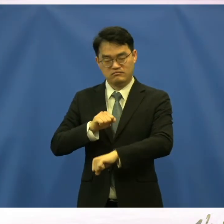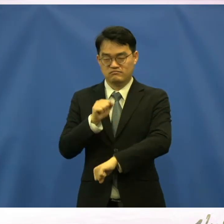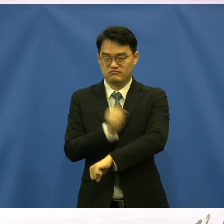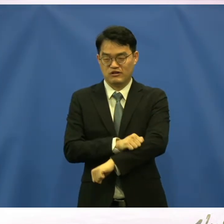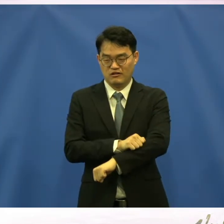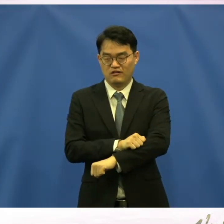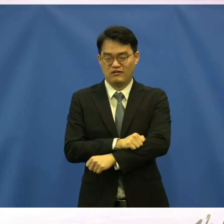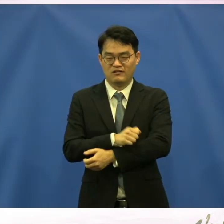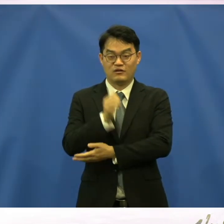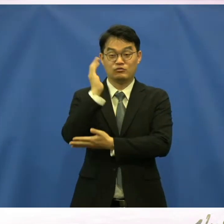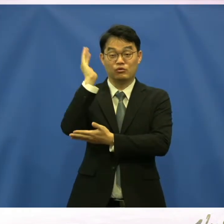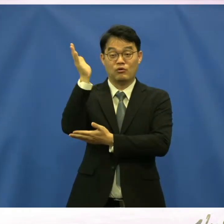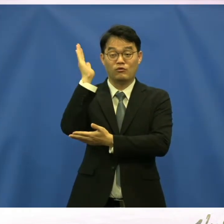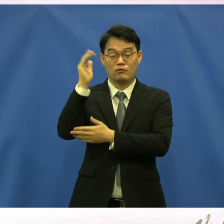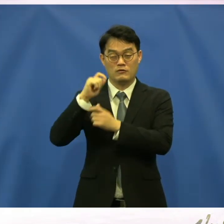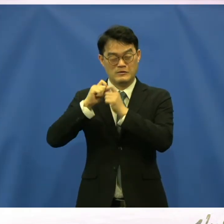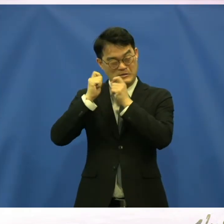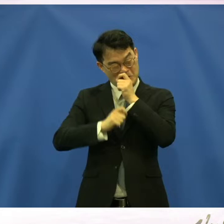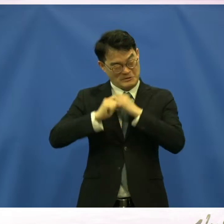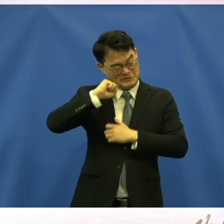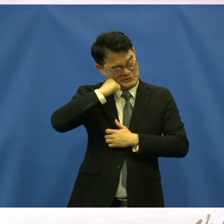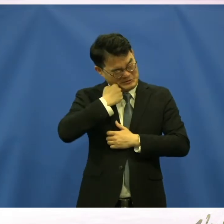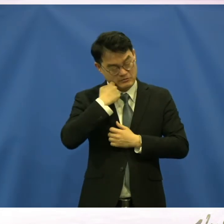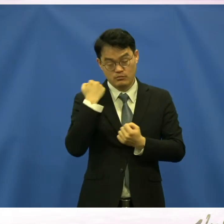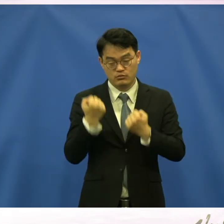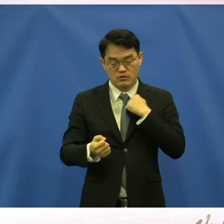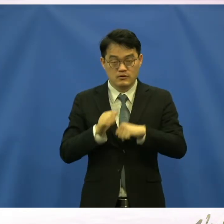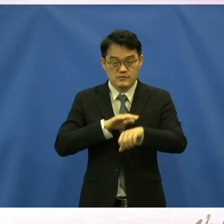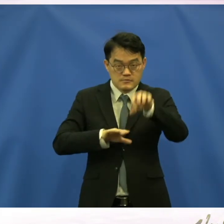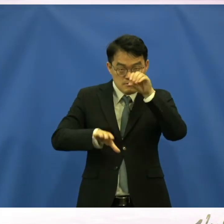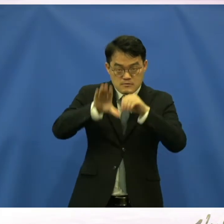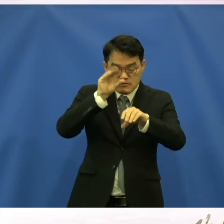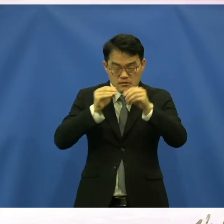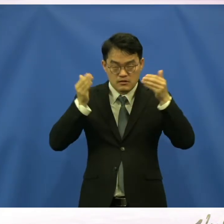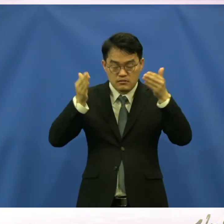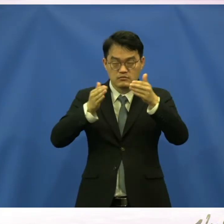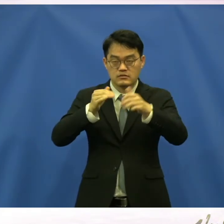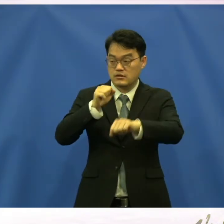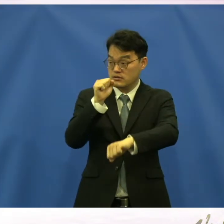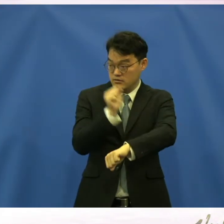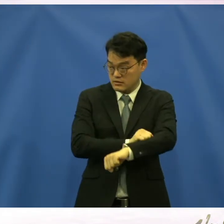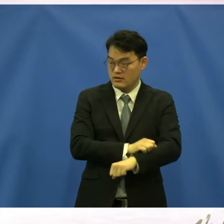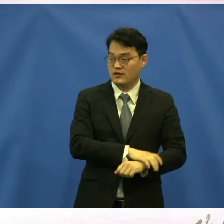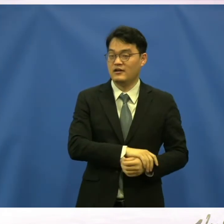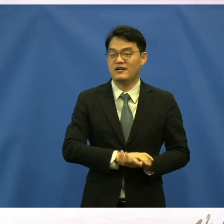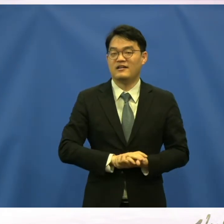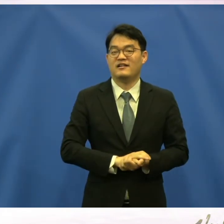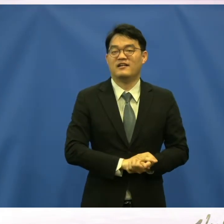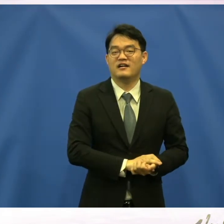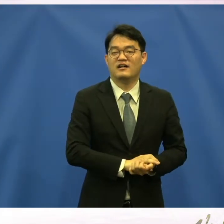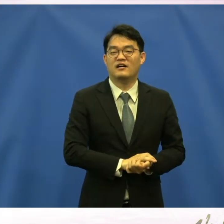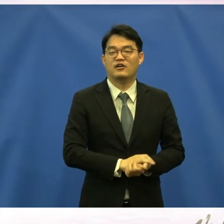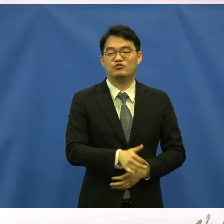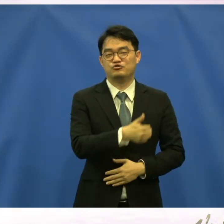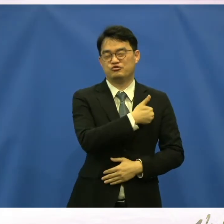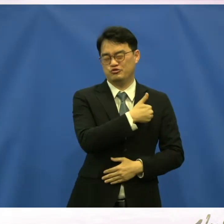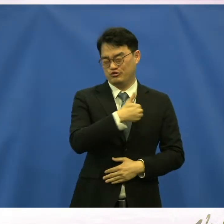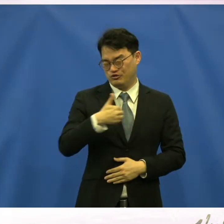설교를 다 알아들어요. 다 알아들어. 아 미안해. 알아들었다니까. 충분히